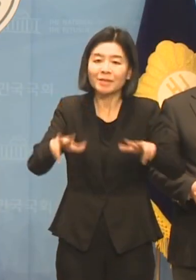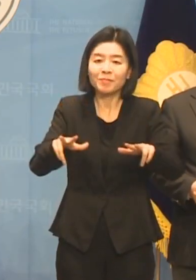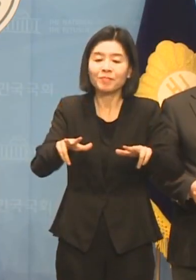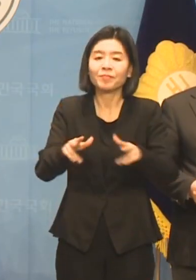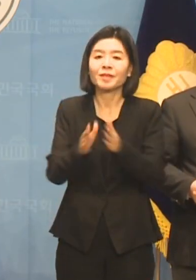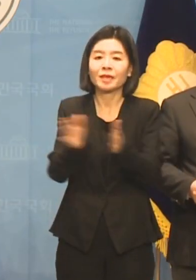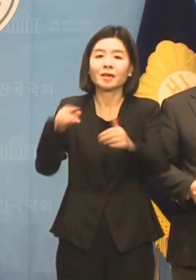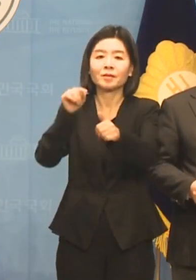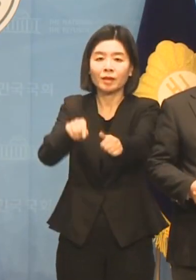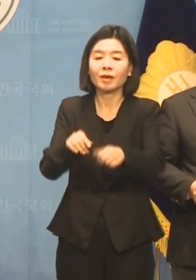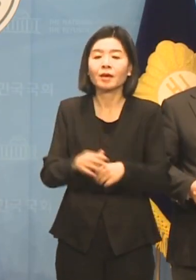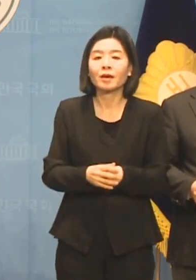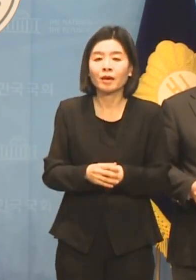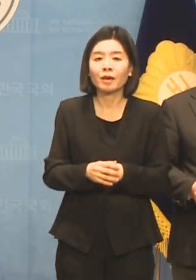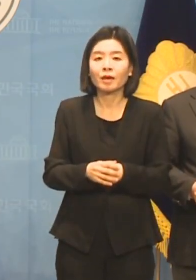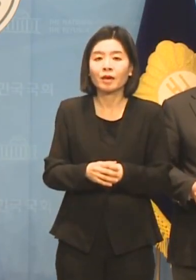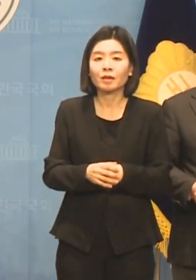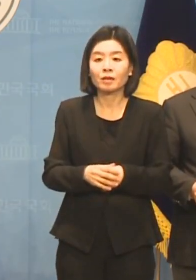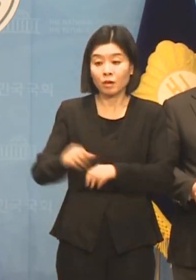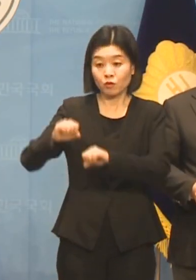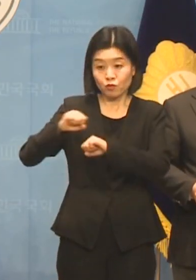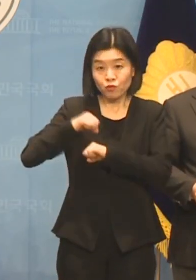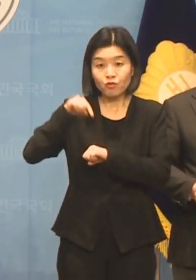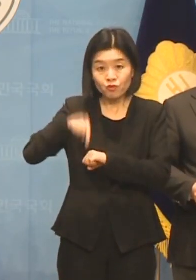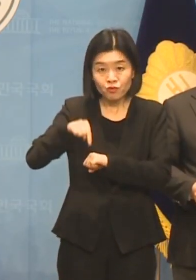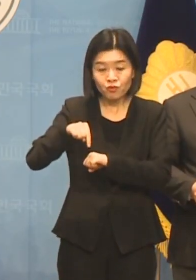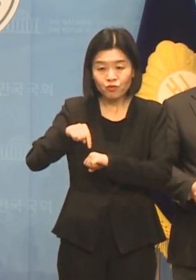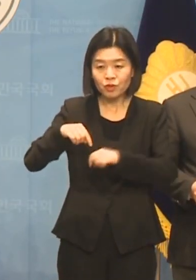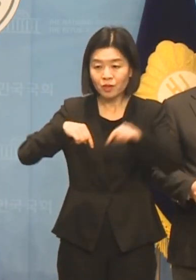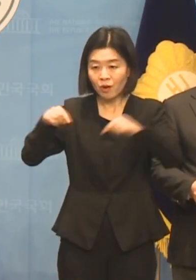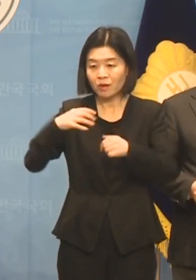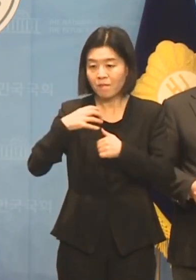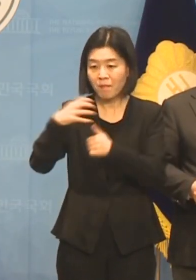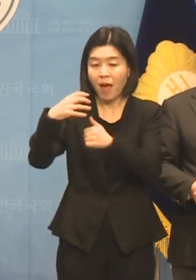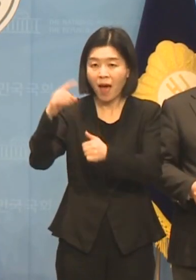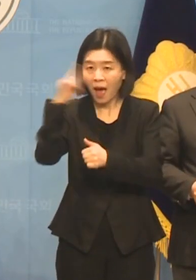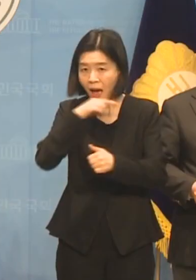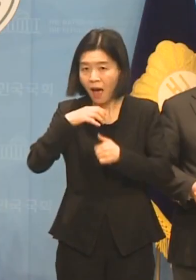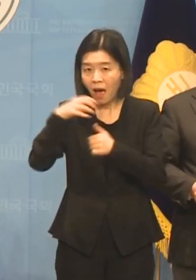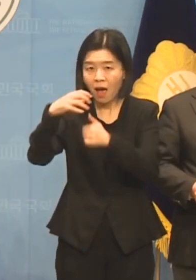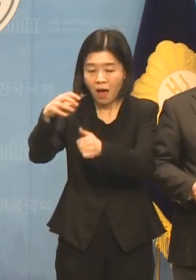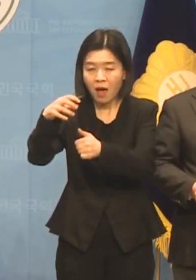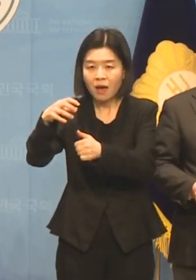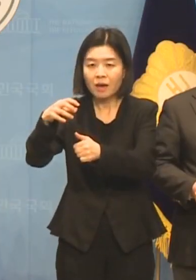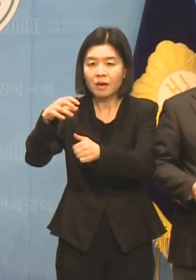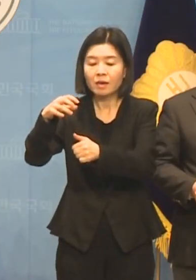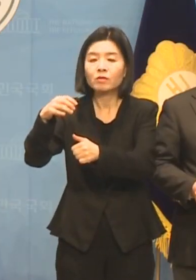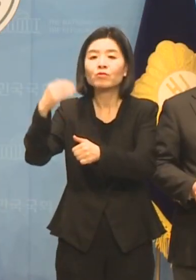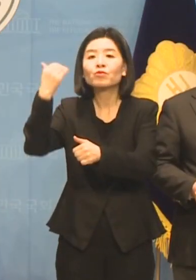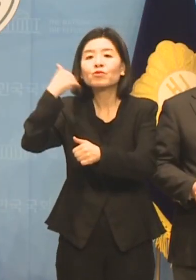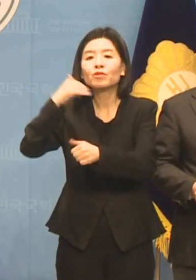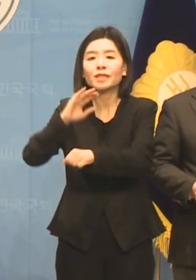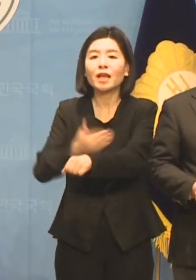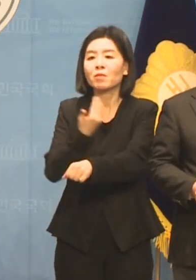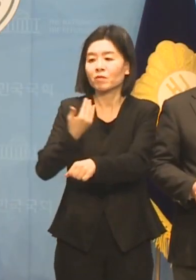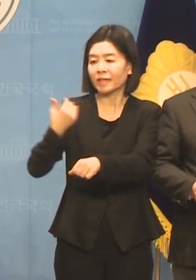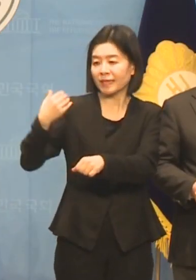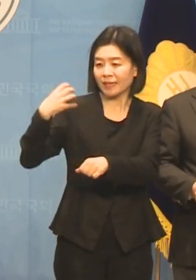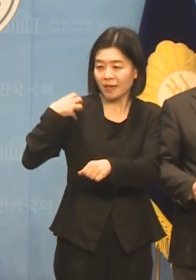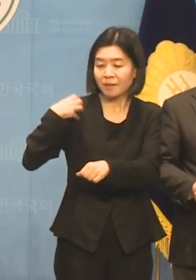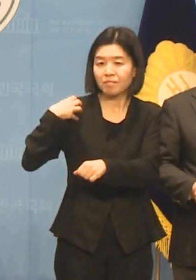하나, 군을 정치적으로 악용한 설계자들, 책임자를 모두